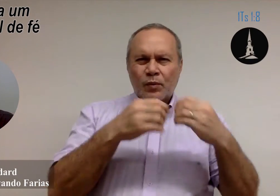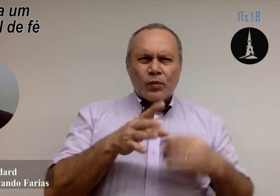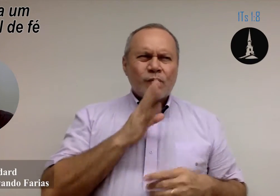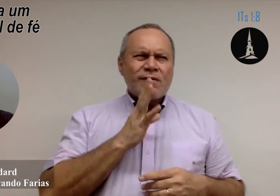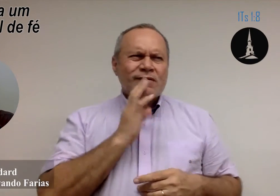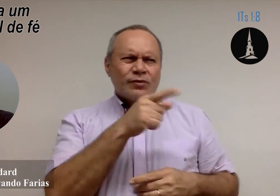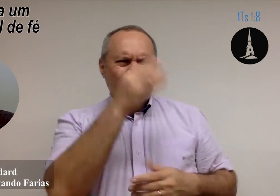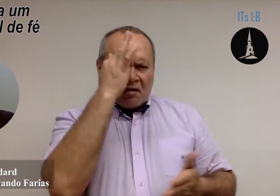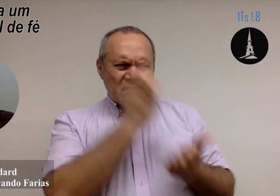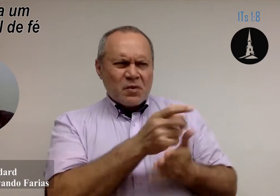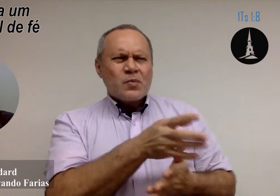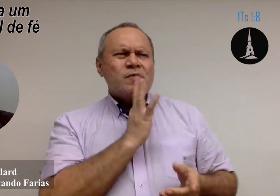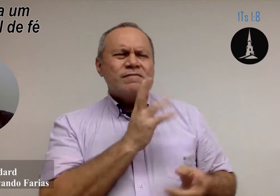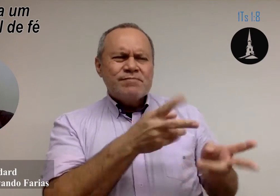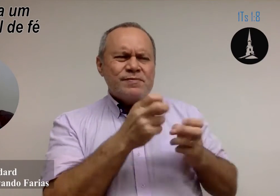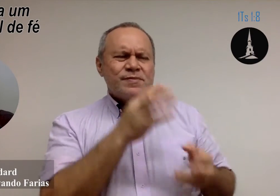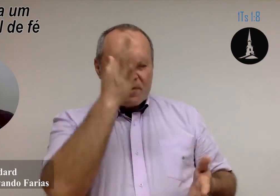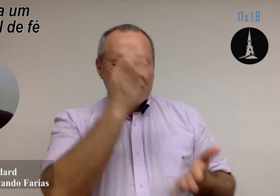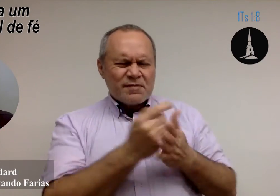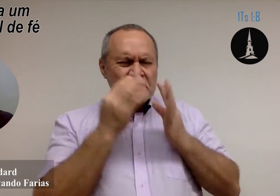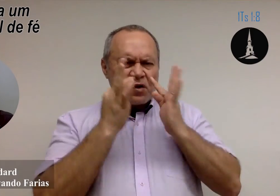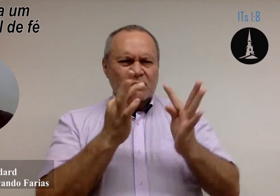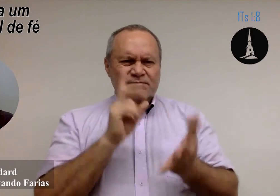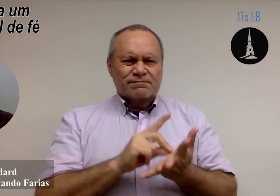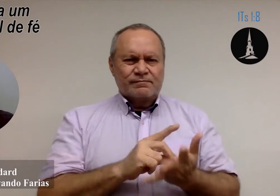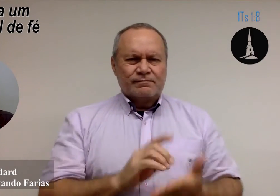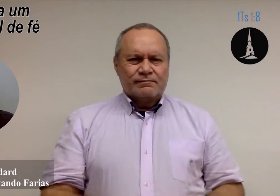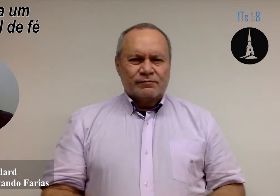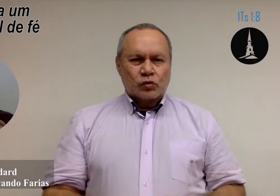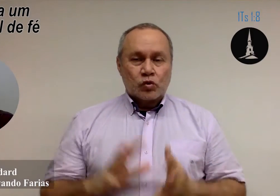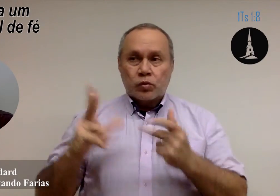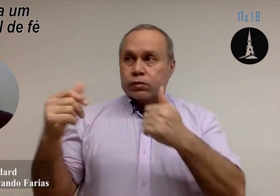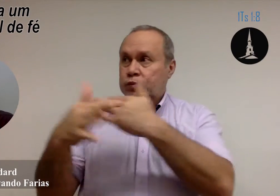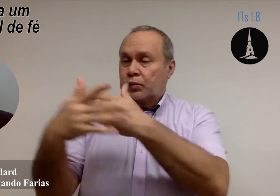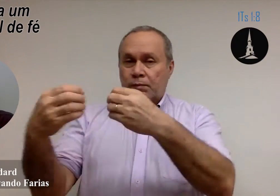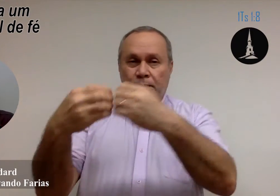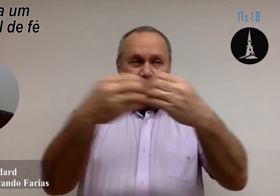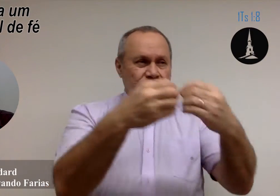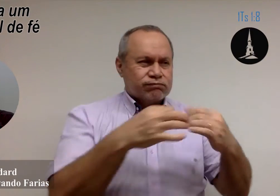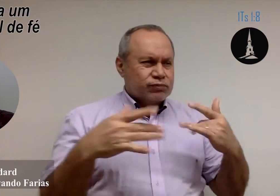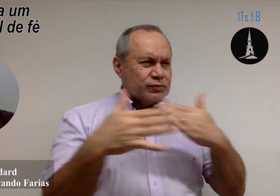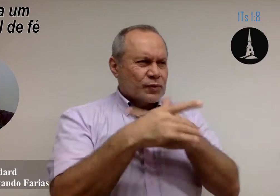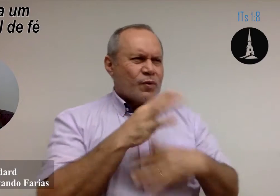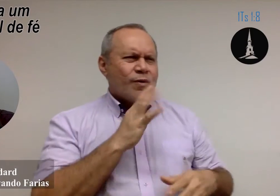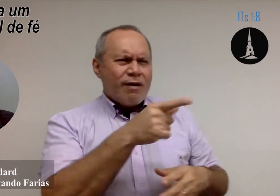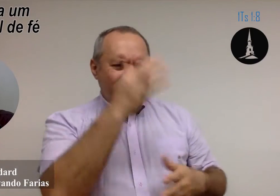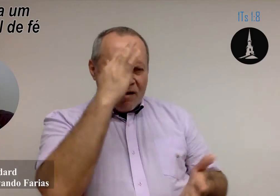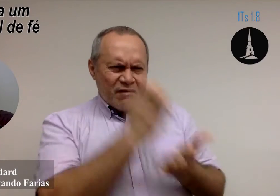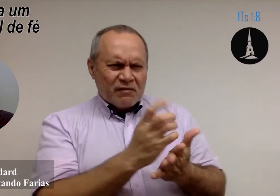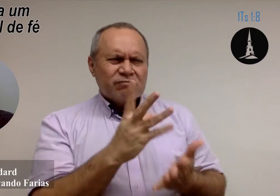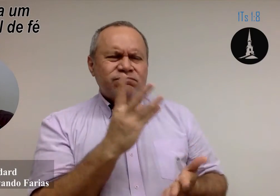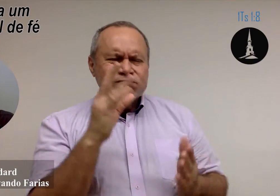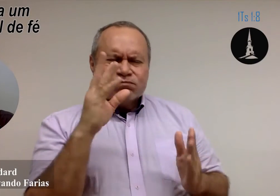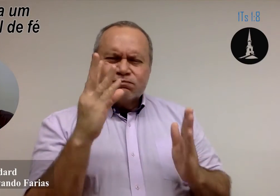tornou-se conhecida a fé que vocês têm em Deus. Por toda parte tornou-se conhecida